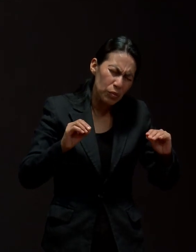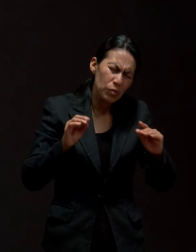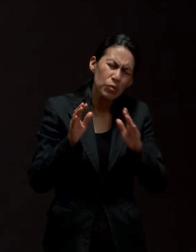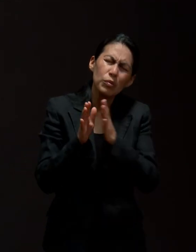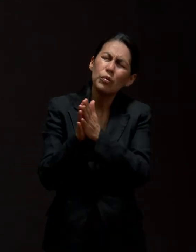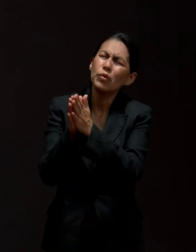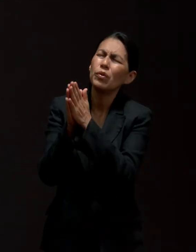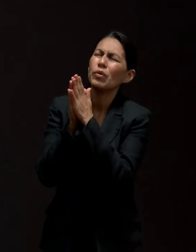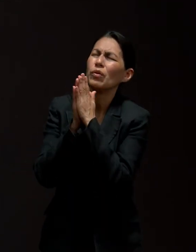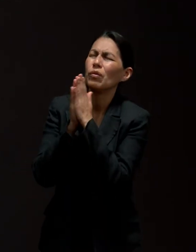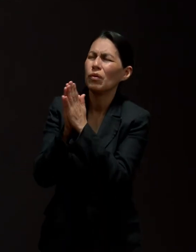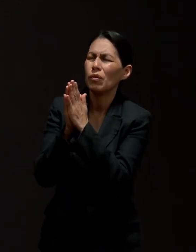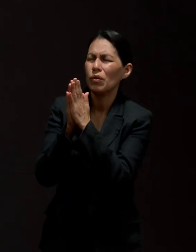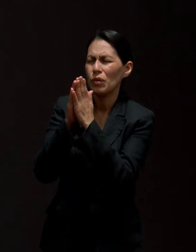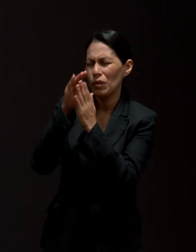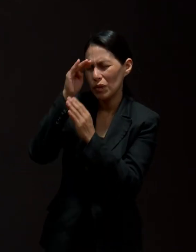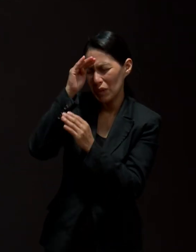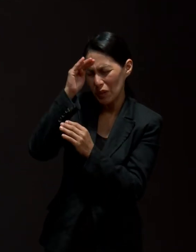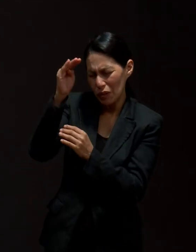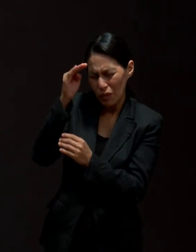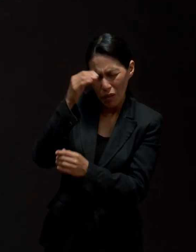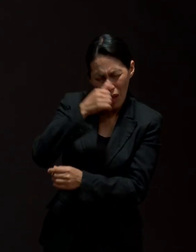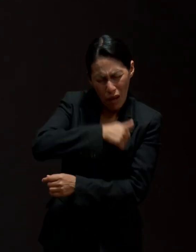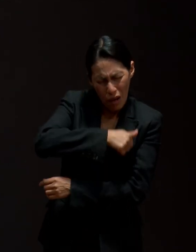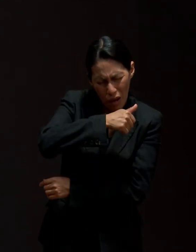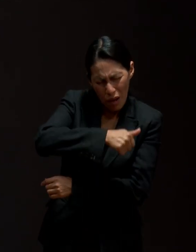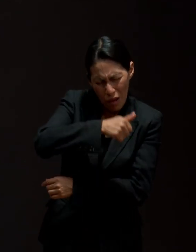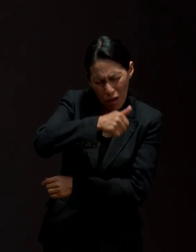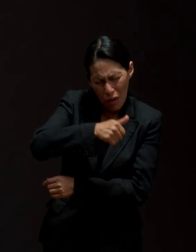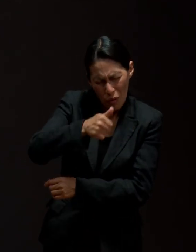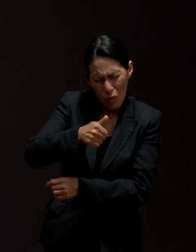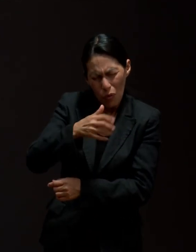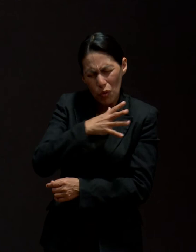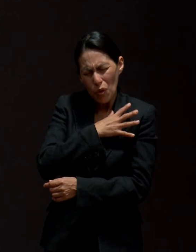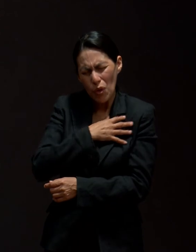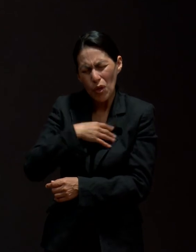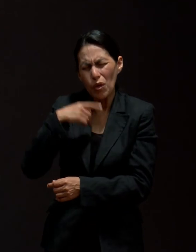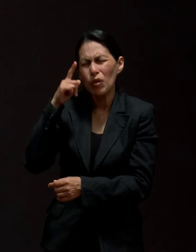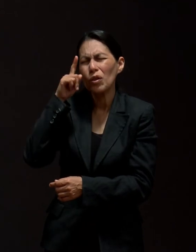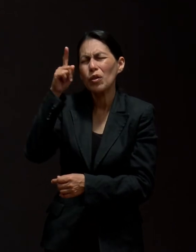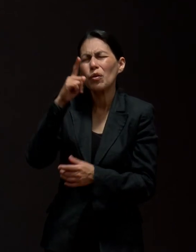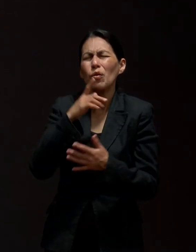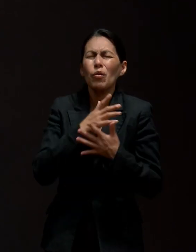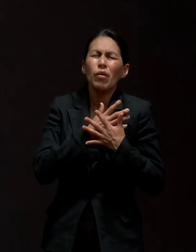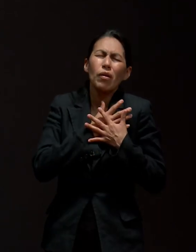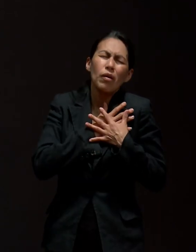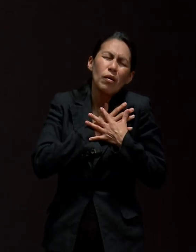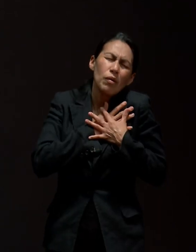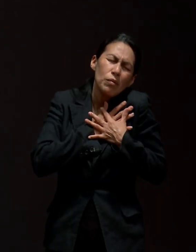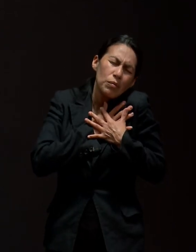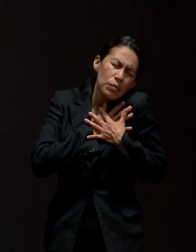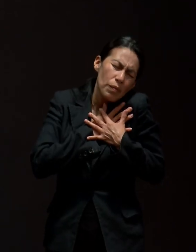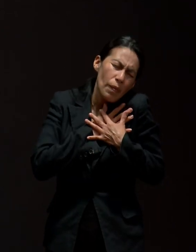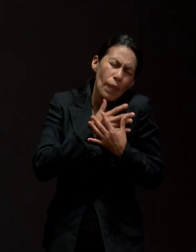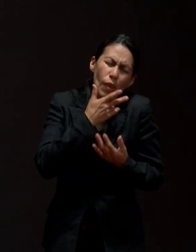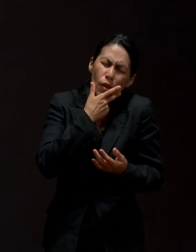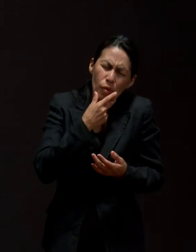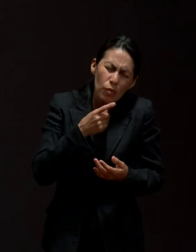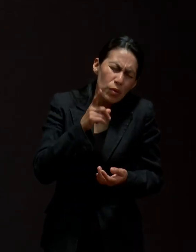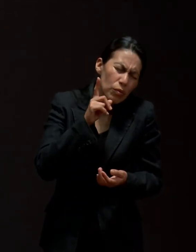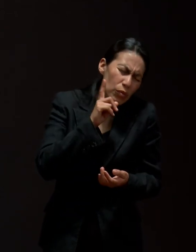amado, que a cada uno de estos amados hijos tuyos, hijos e hijas,